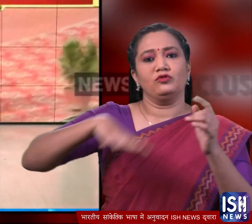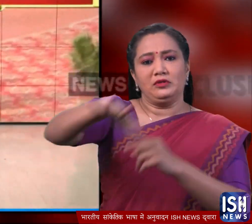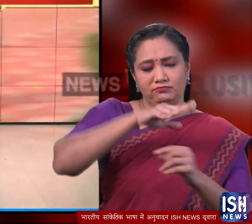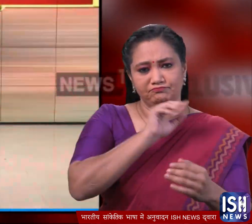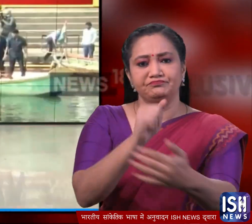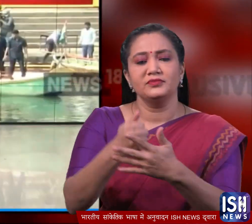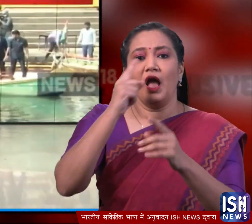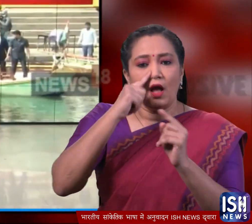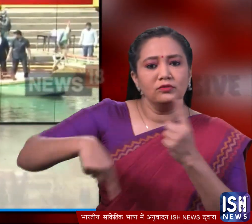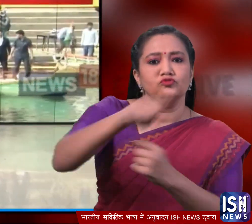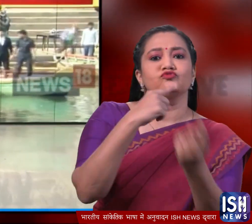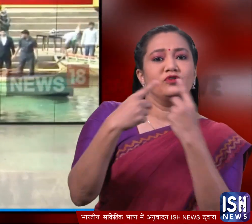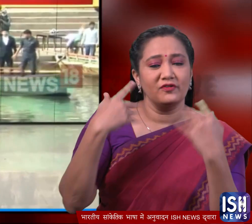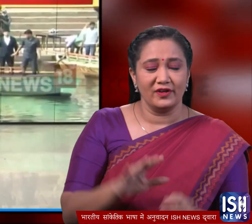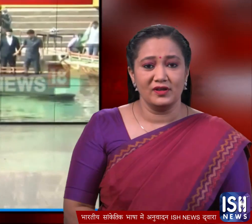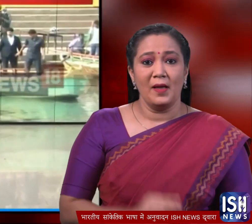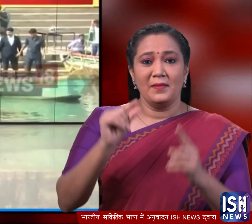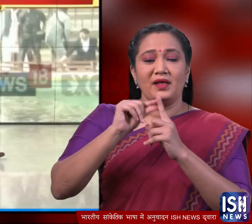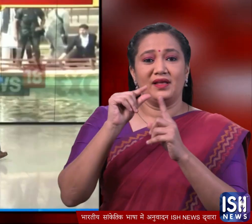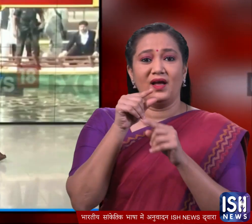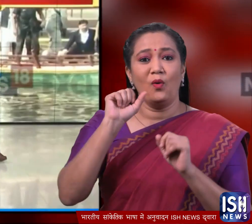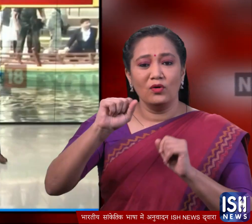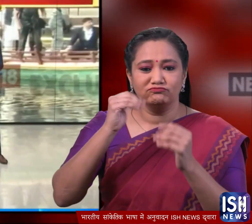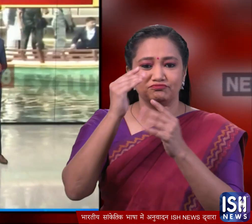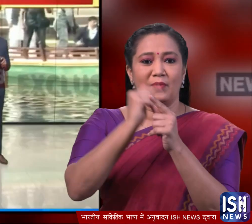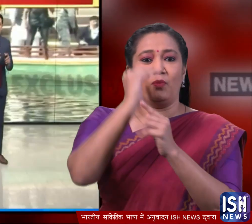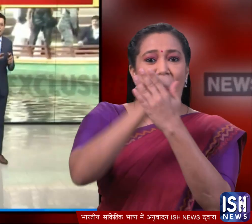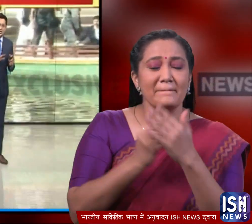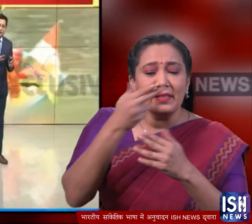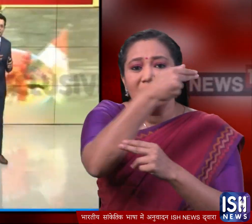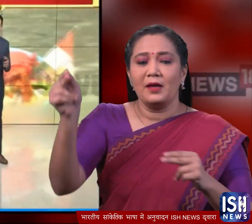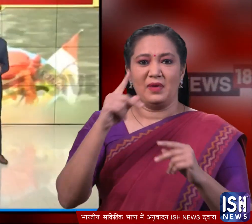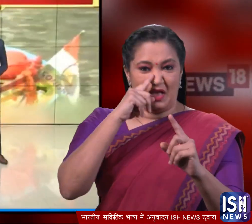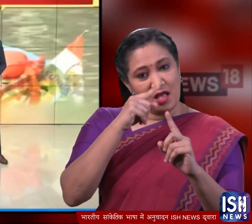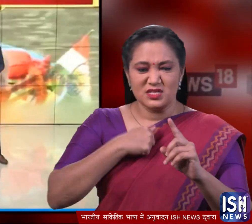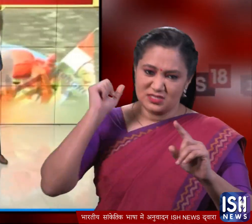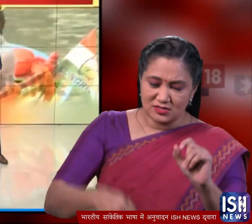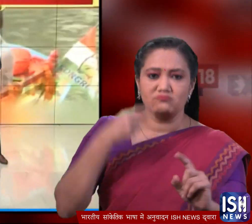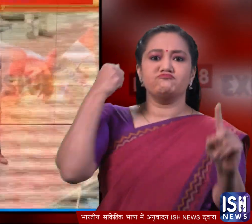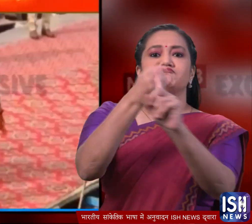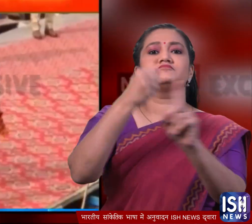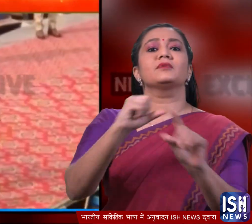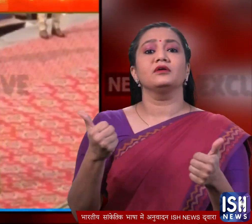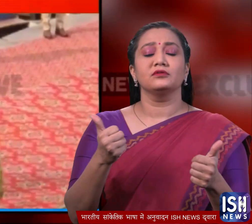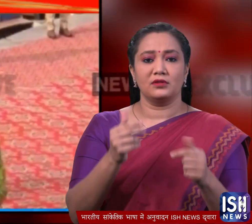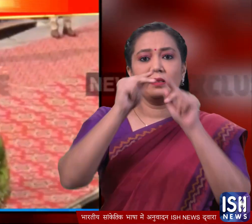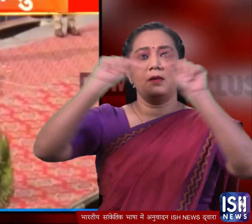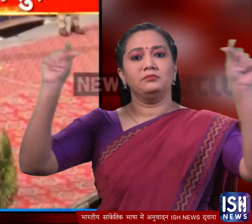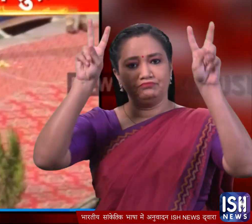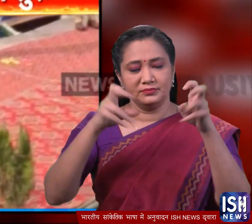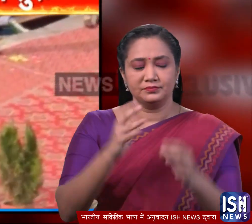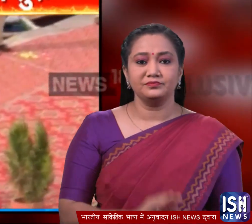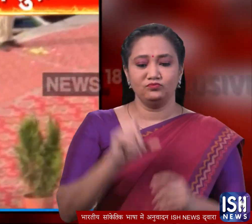जहां उन्होंने महिलाओं के साथ संवाद किया। प्रियंका के इस अभियान का नाम लड़की हूं लड़ सकती हूं दिया गया, जिसके